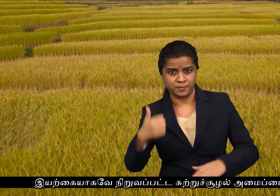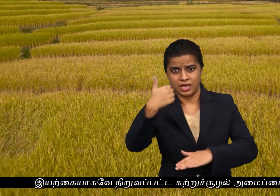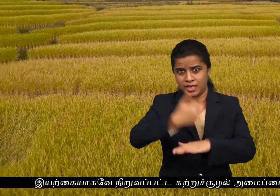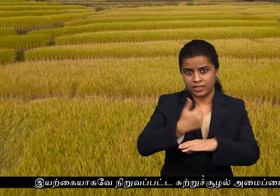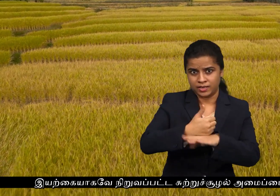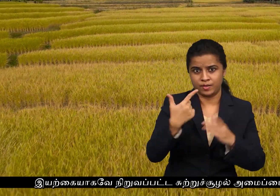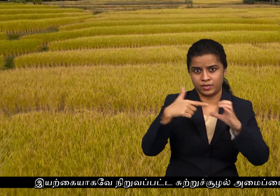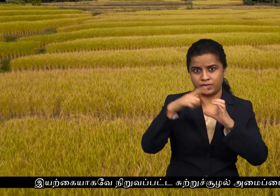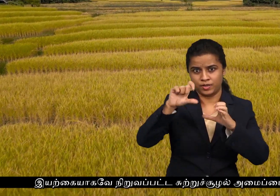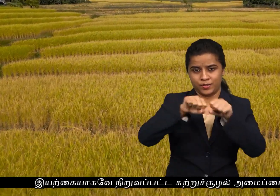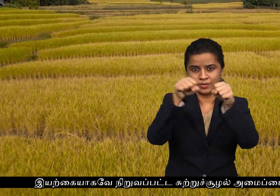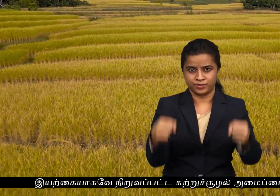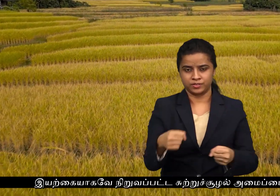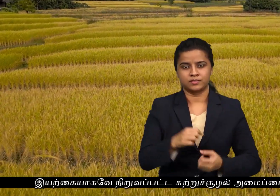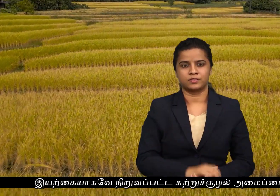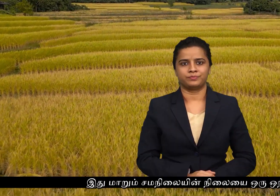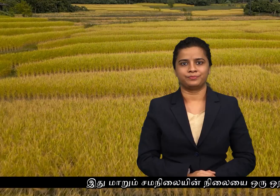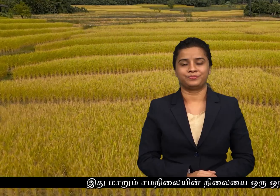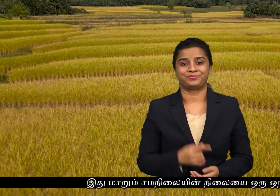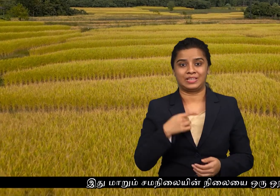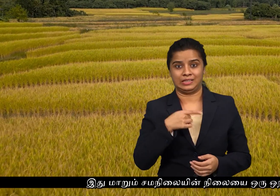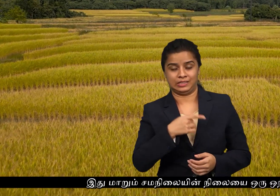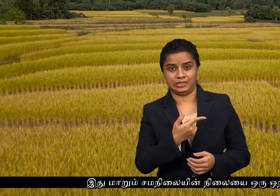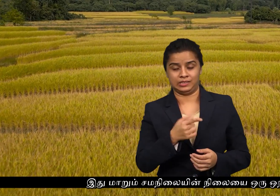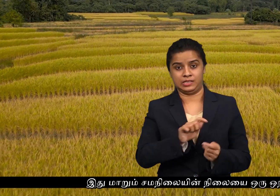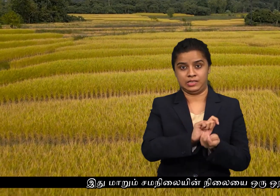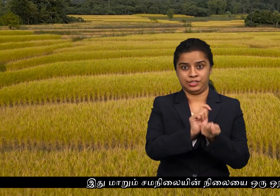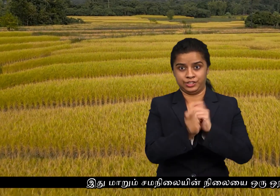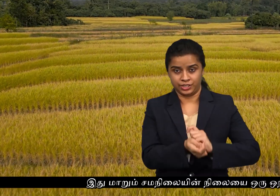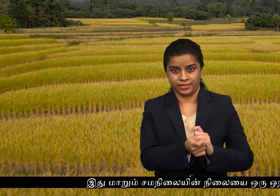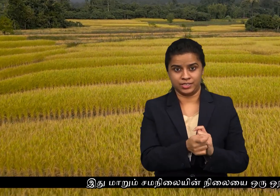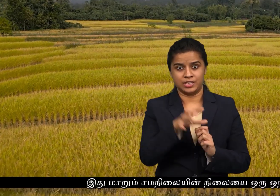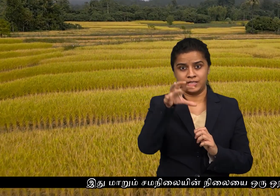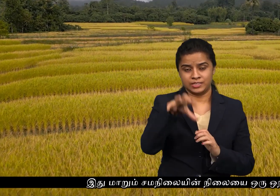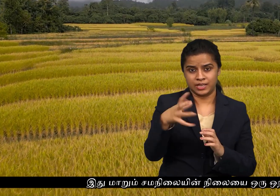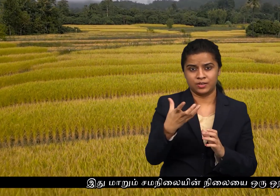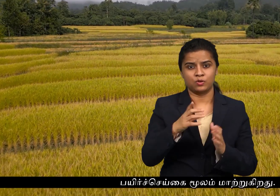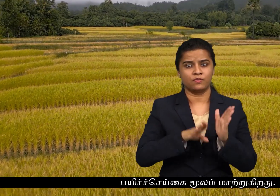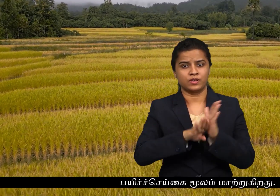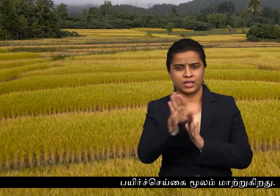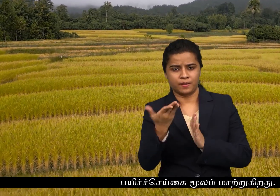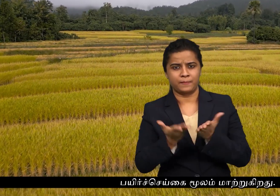அமைப்பை சீர்குலைக்கிறது. இது மாறும் நிலையின் நிலைமையை ஒரு ஒற்றை பயிர் செய்கை